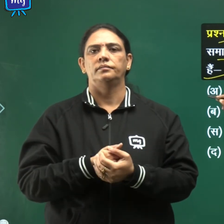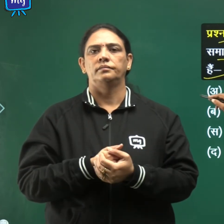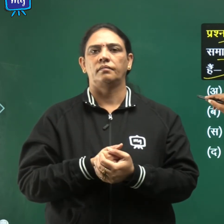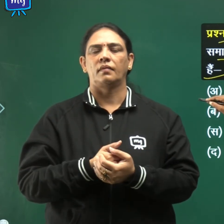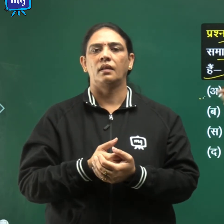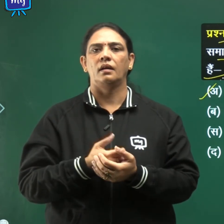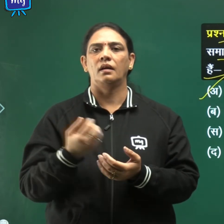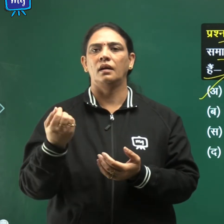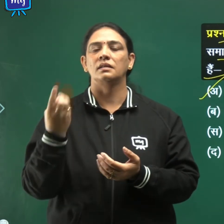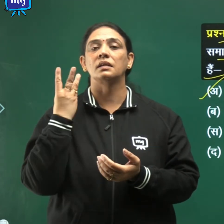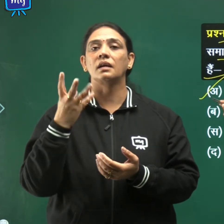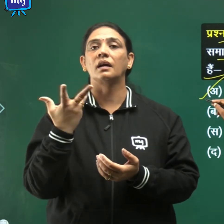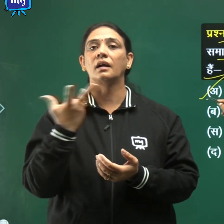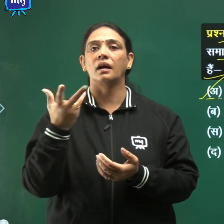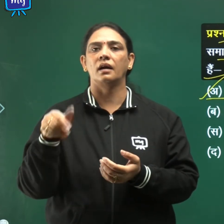कितनी खींच सकते हैं?